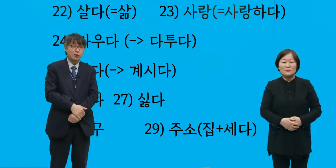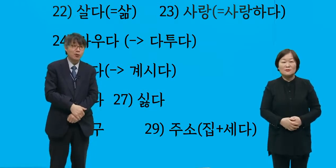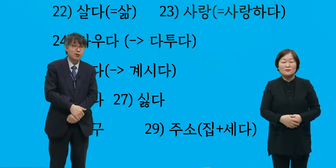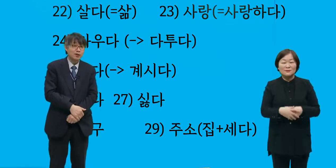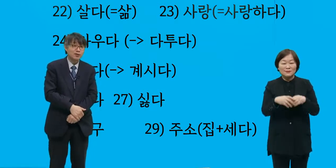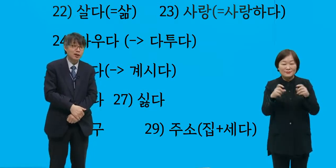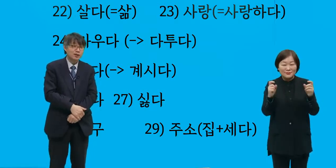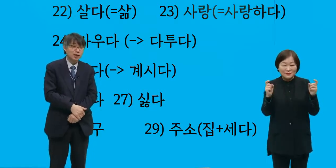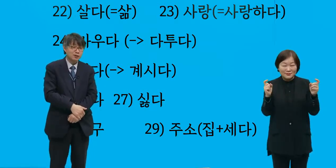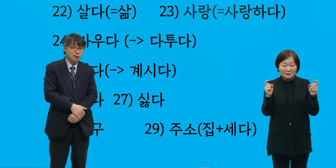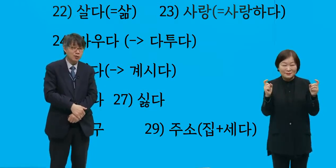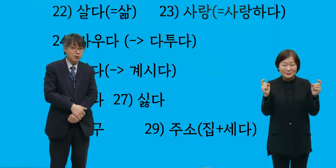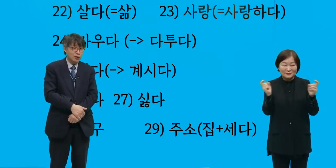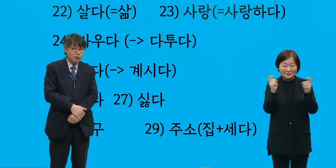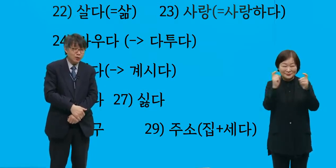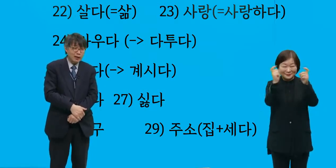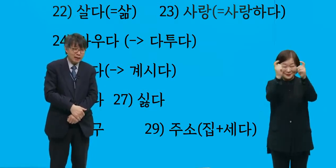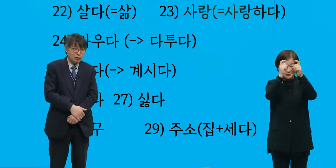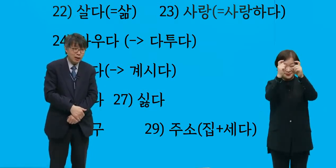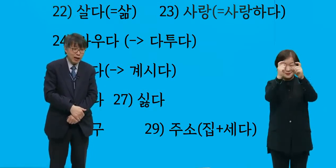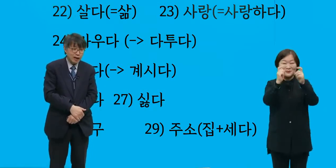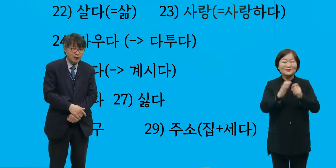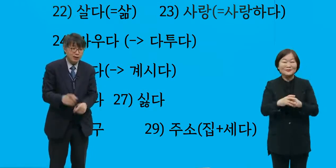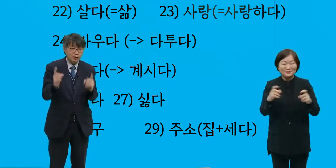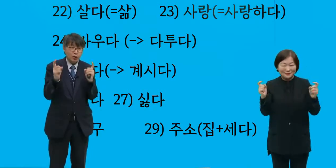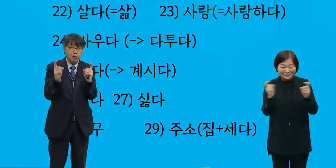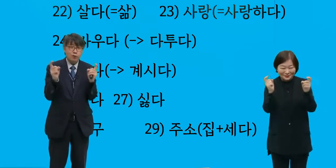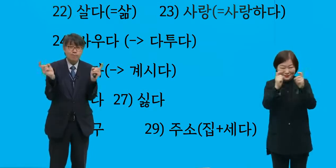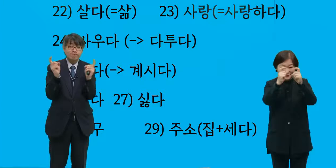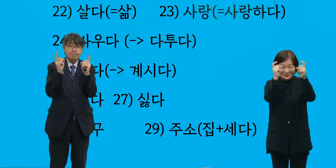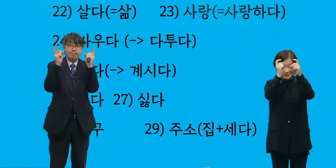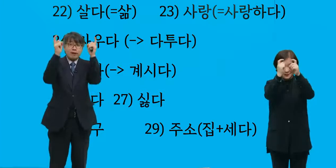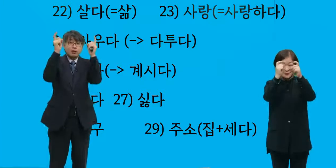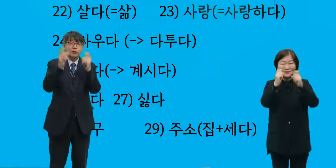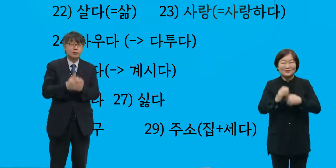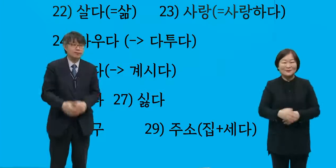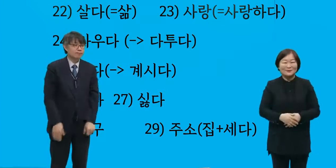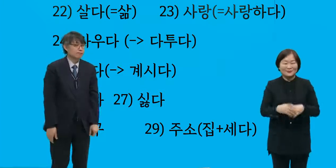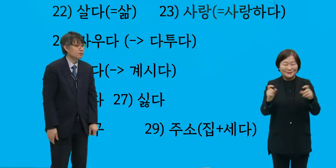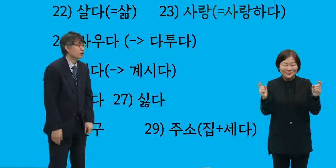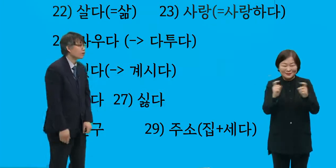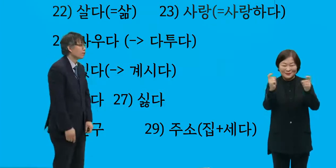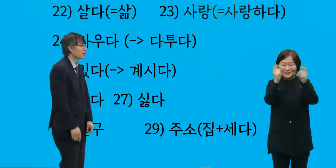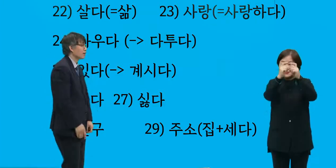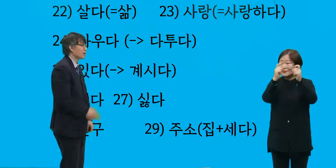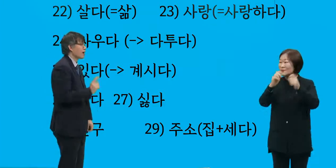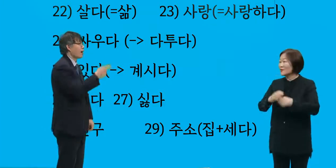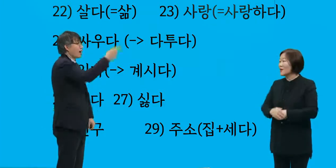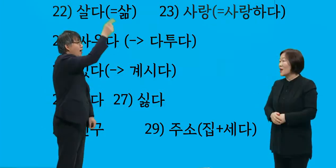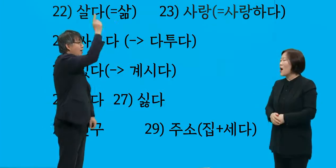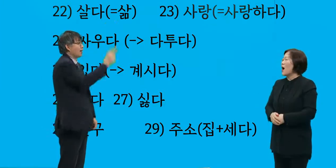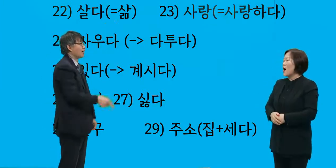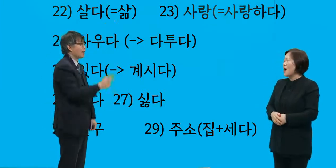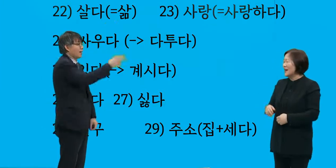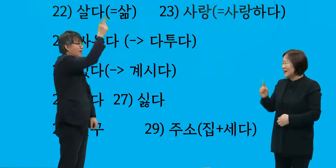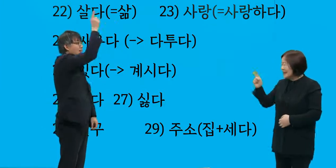아니고 서로 막 다투다. 얼굴 보고 말소리 이런 겁니다. 이런